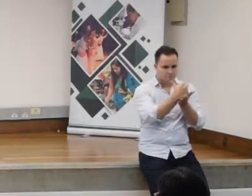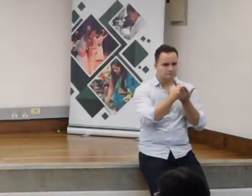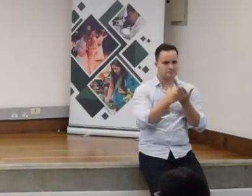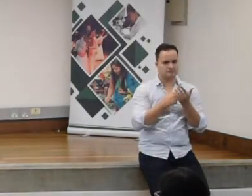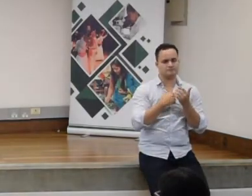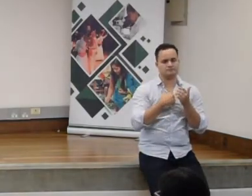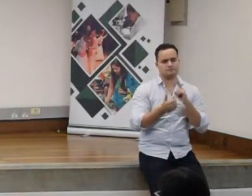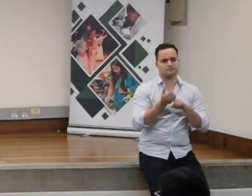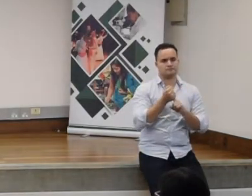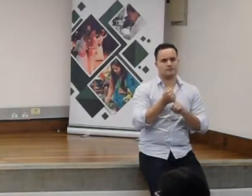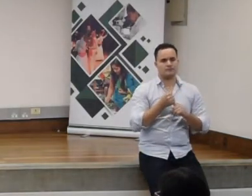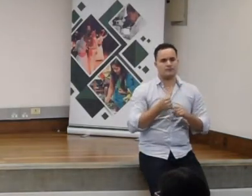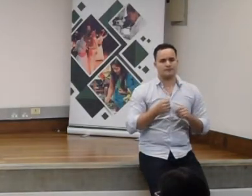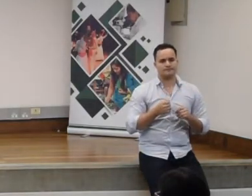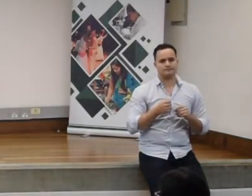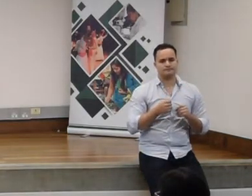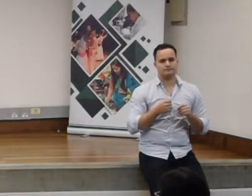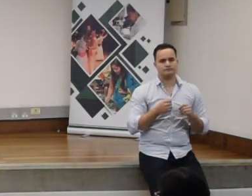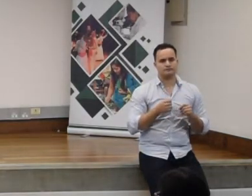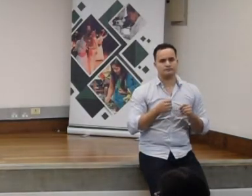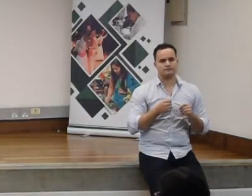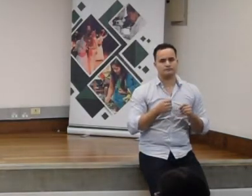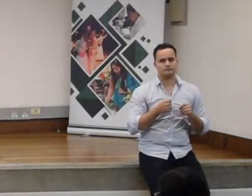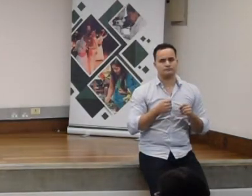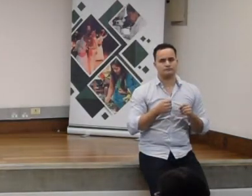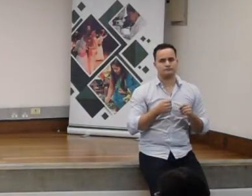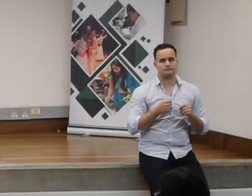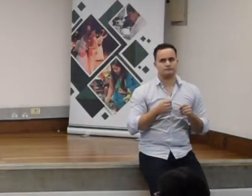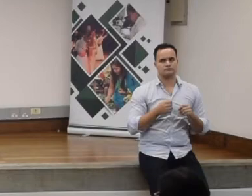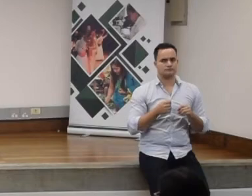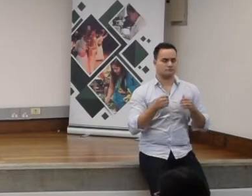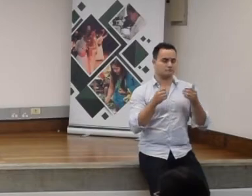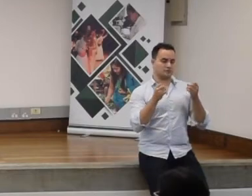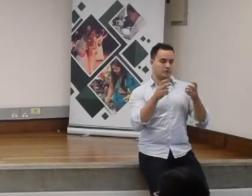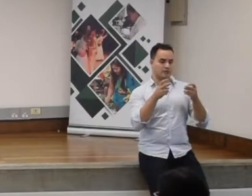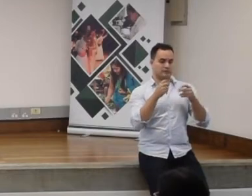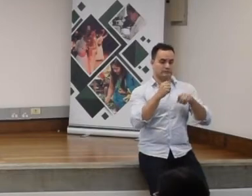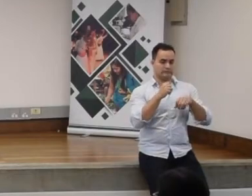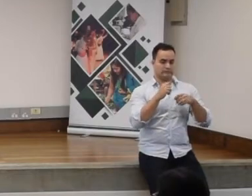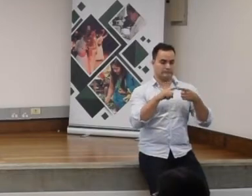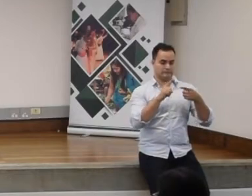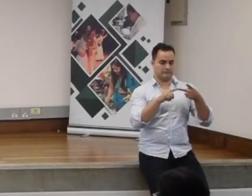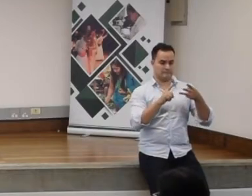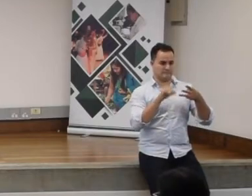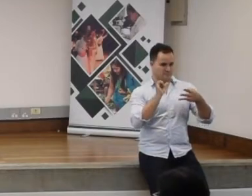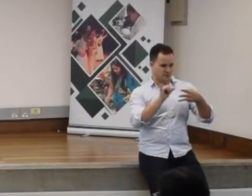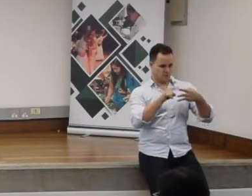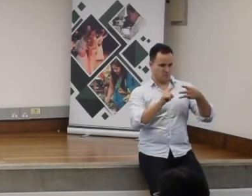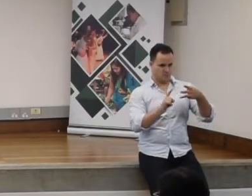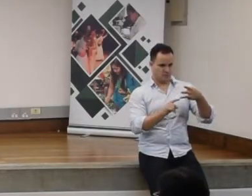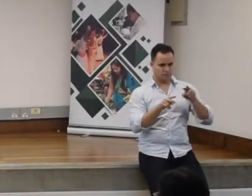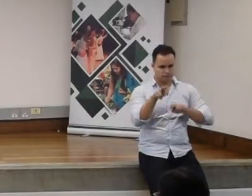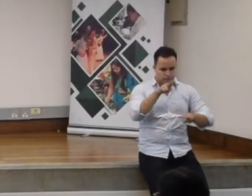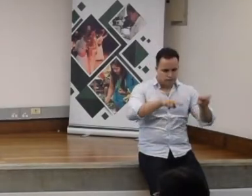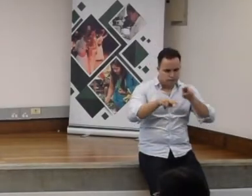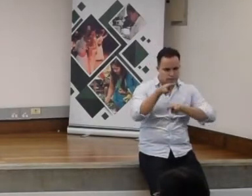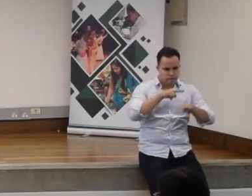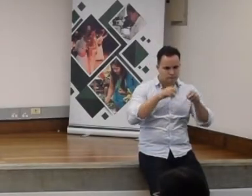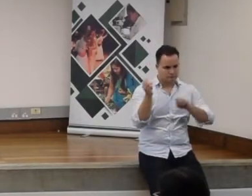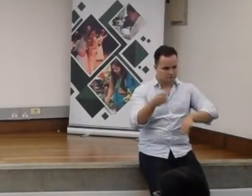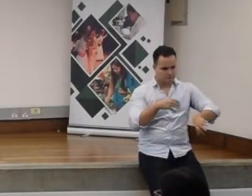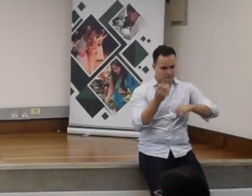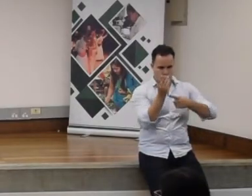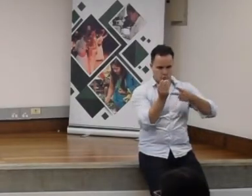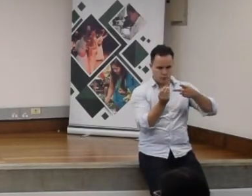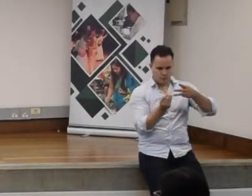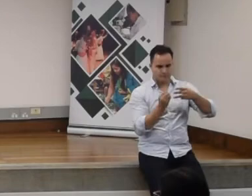la ventana del tiempo y las deserciones precoz, temprana y total, y se revisa el comportamiento en términos de